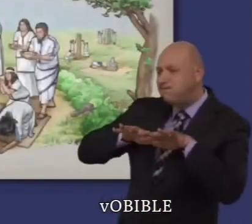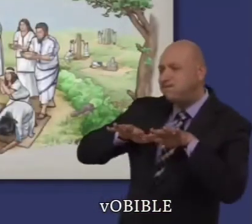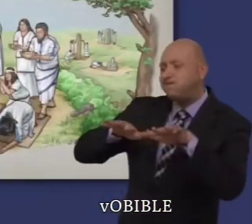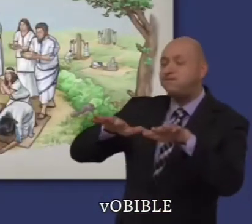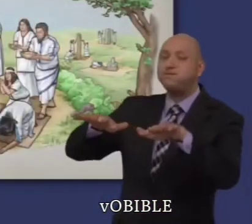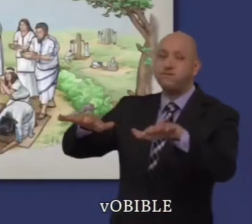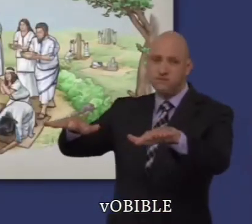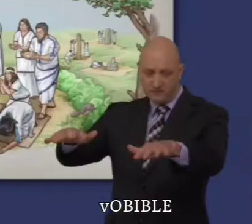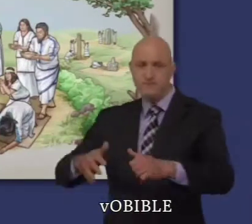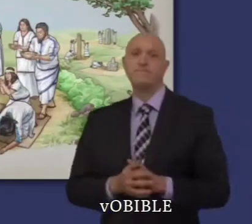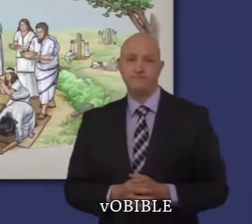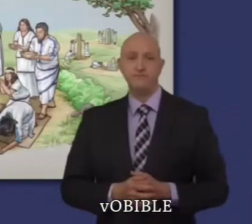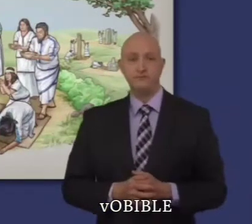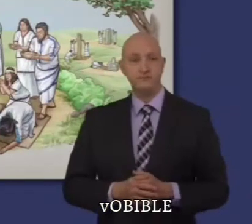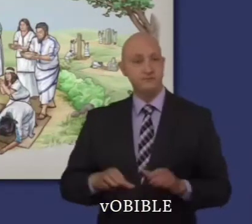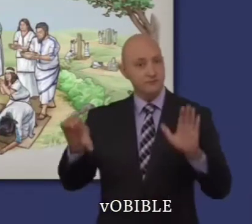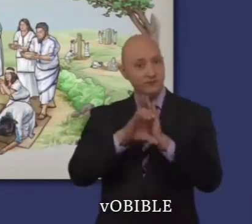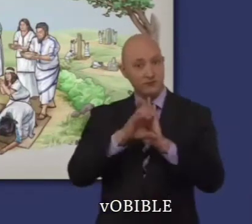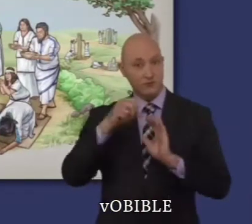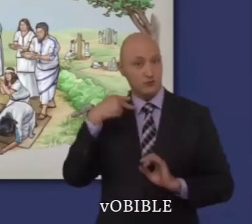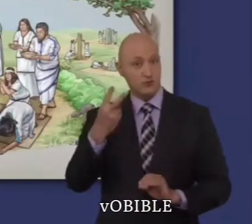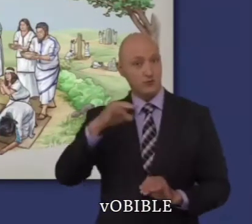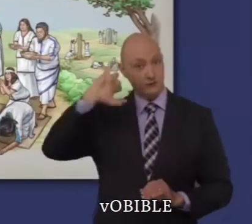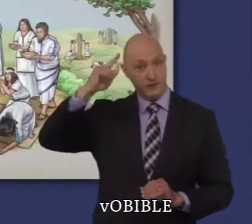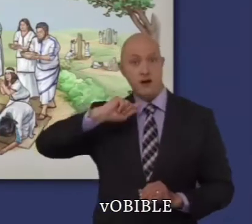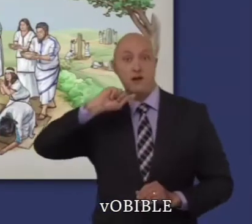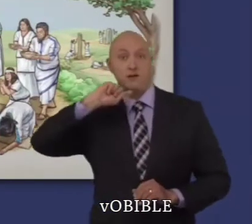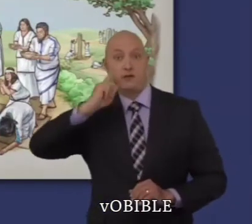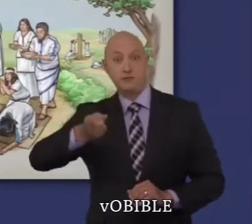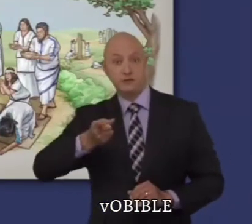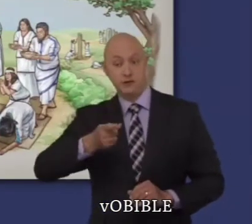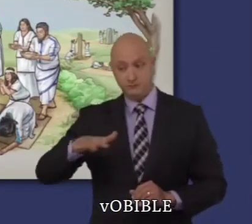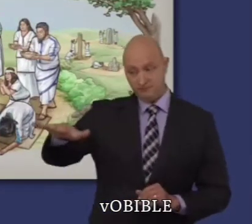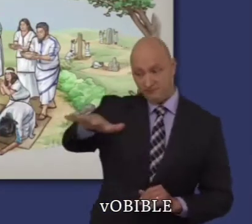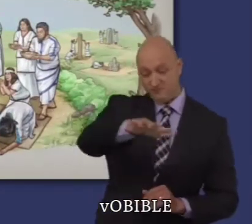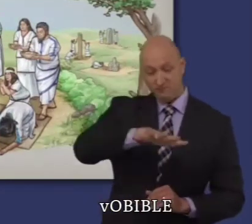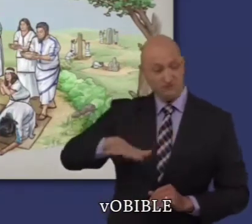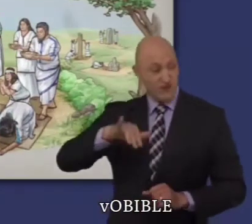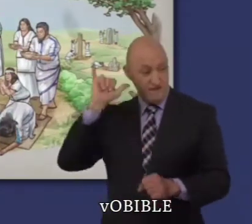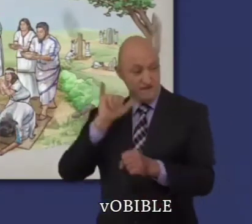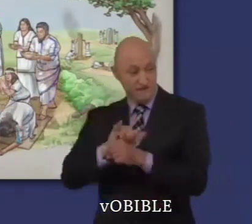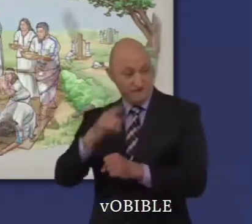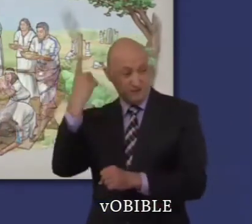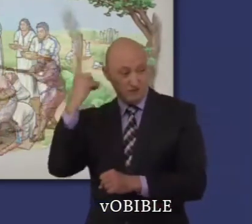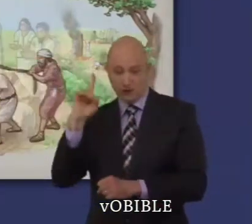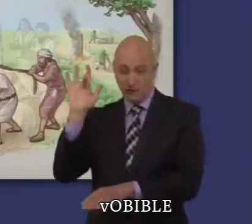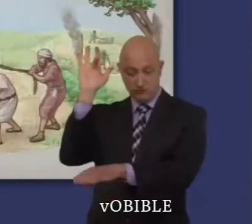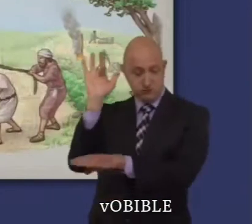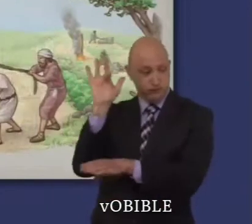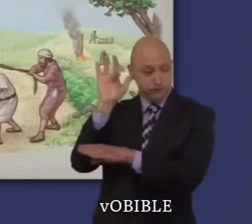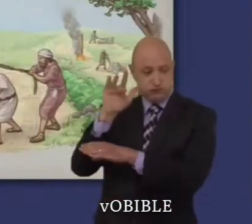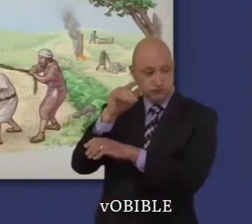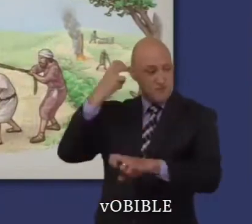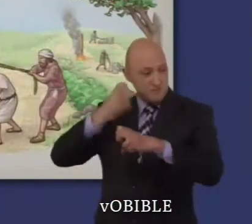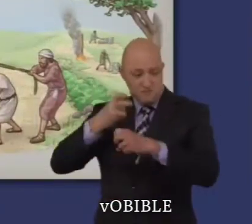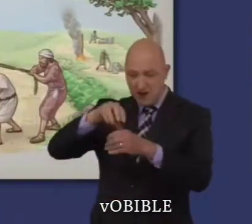blé, d'orge, de vignes, de figuiers, de grenadiers, d'huile d'olive et de